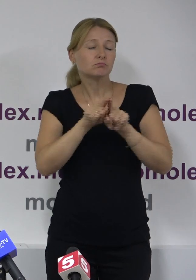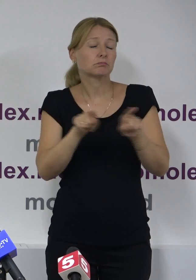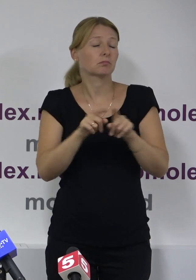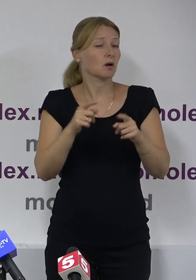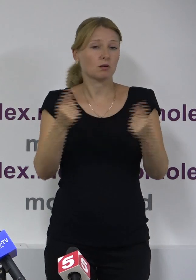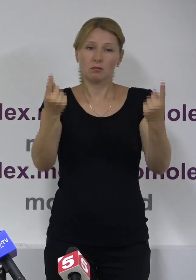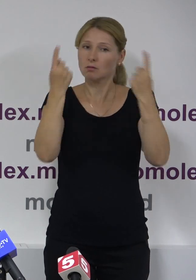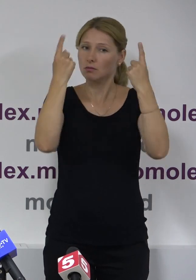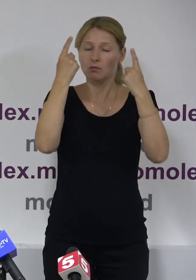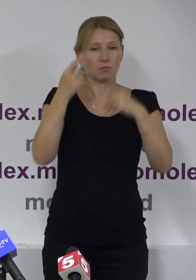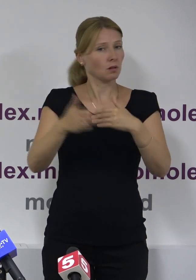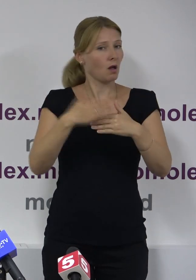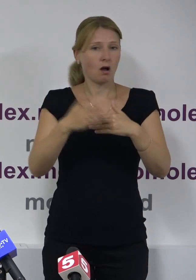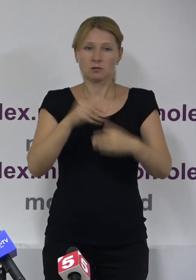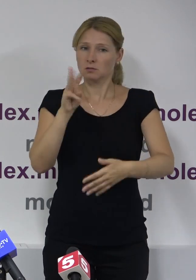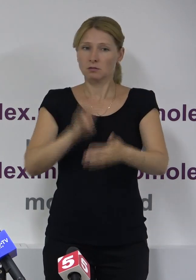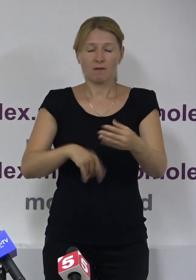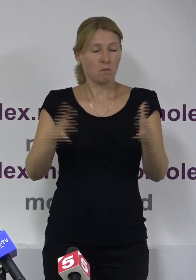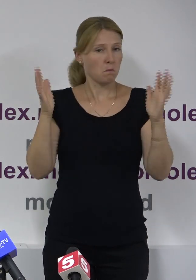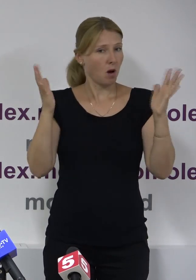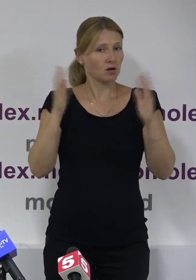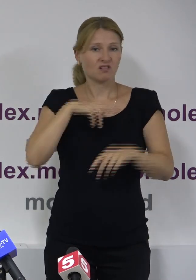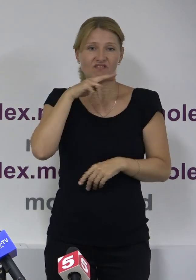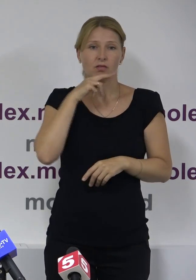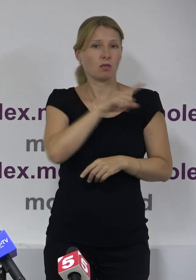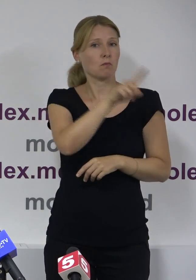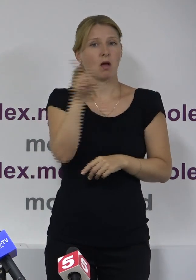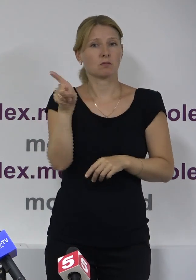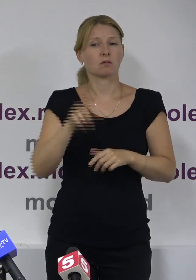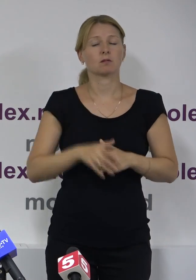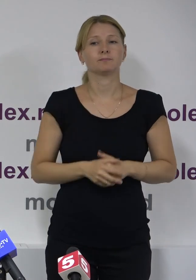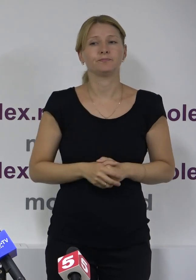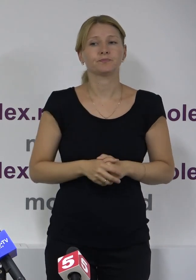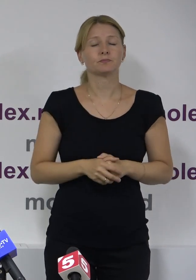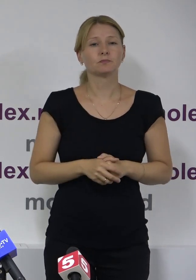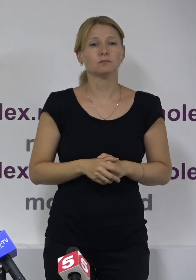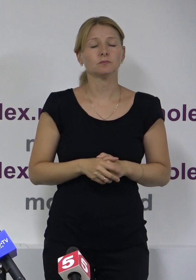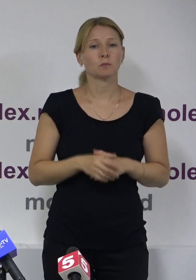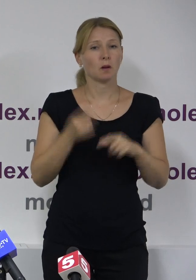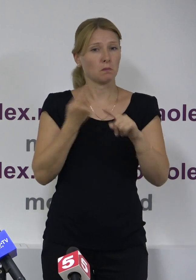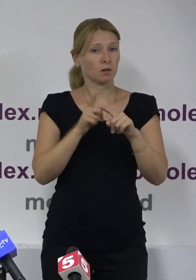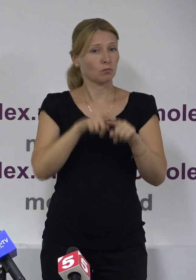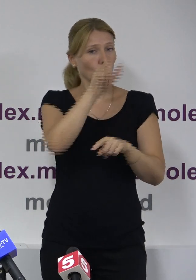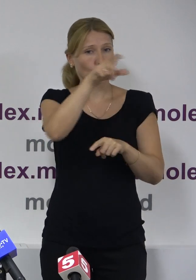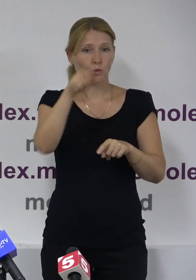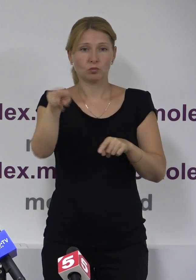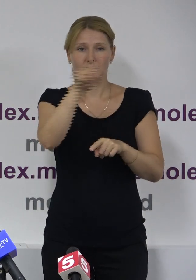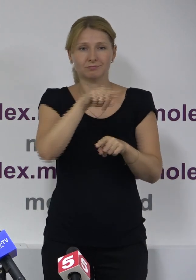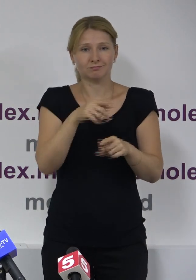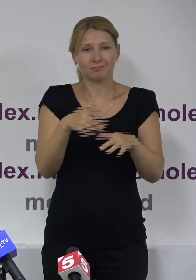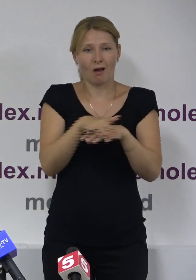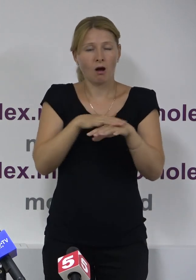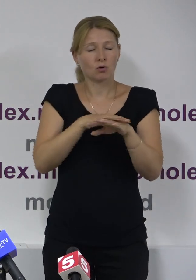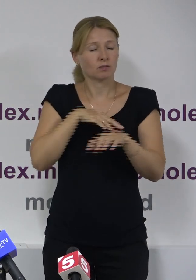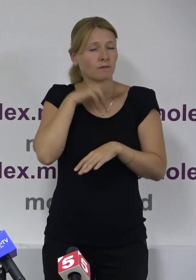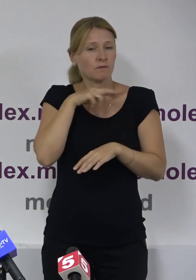sunt enorme, deci ținem să avertizăm pe această cale alegătorii, pentru că